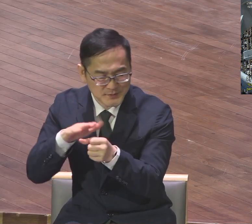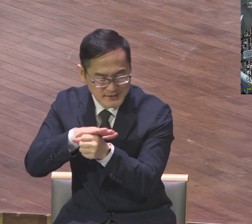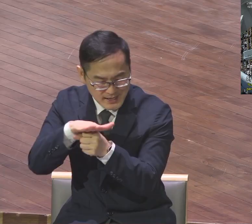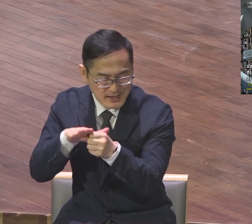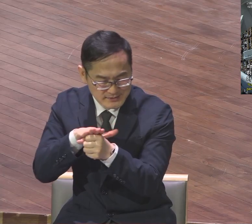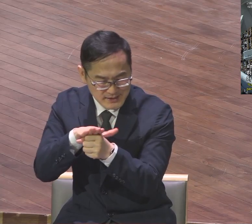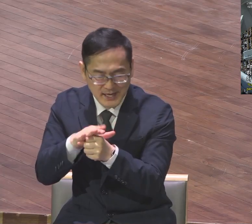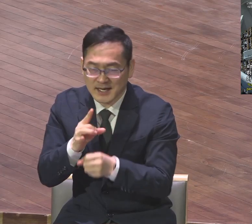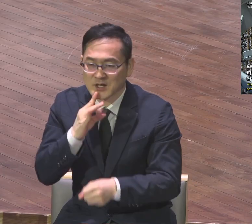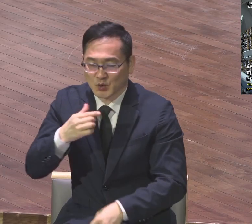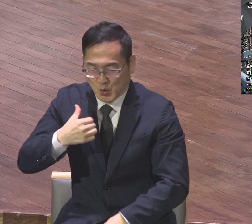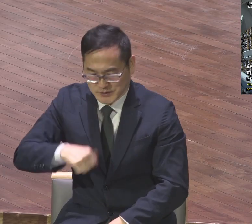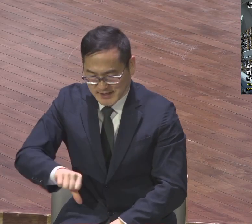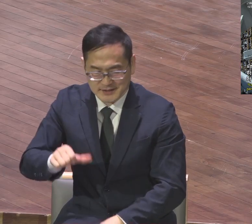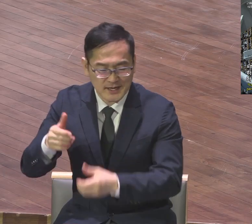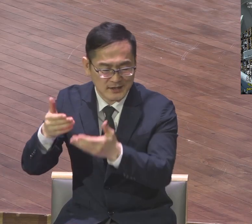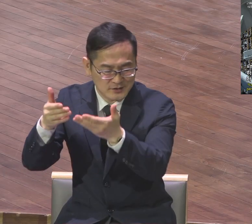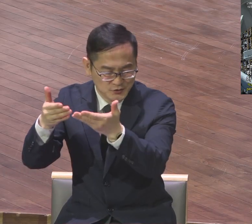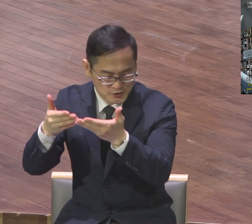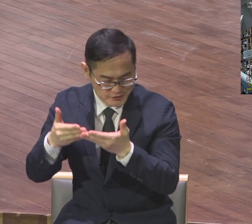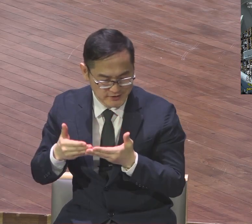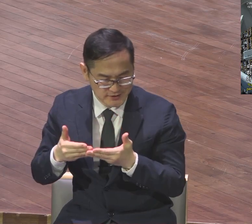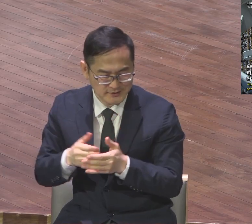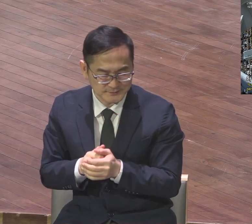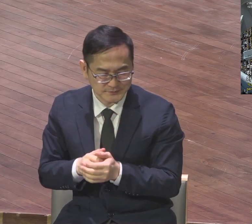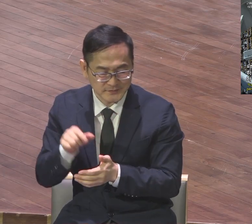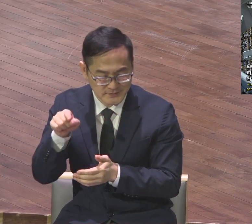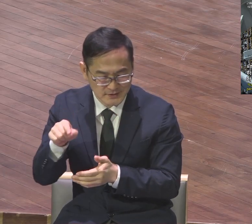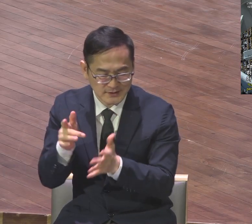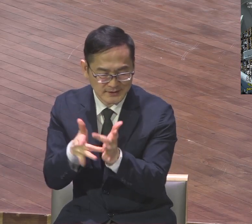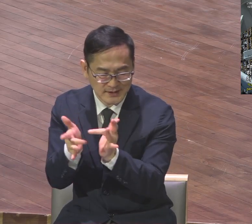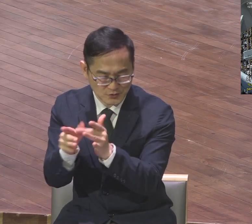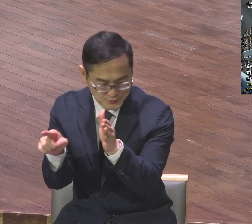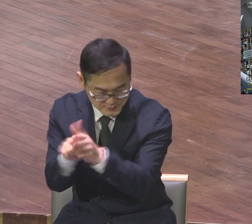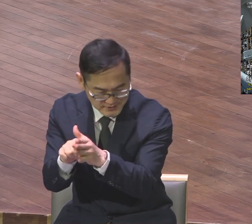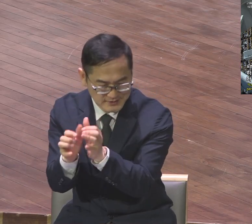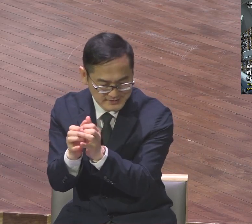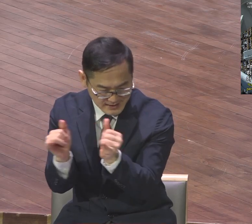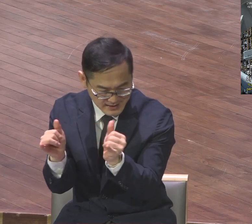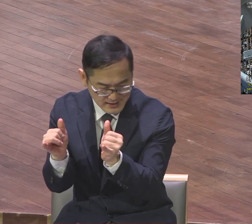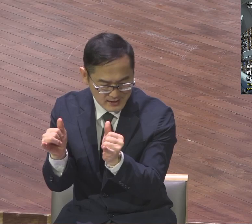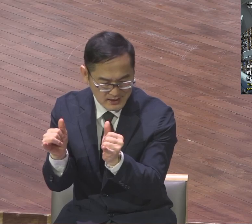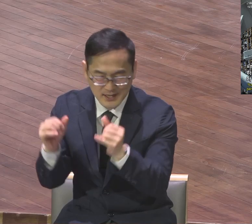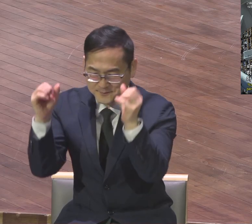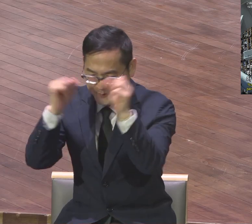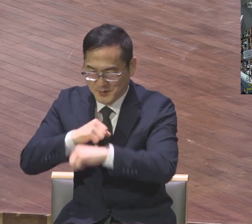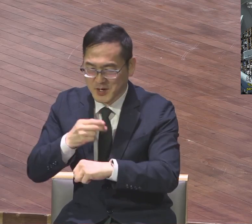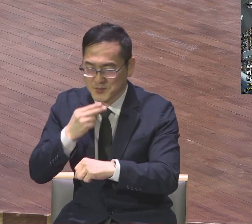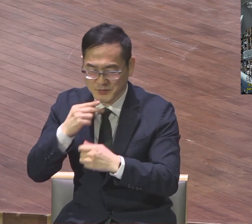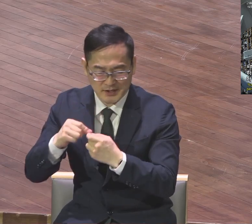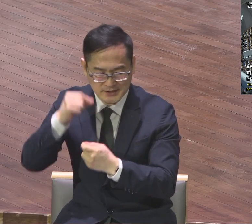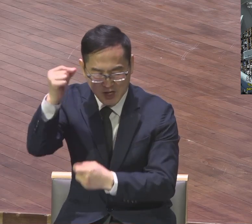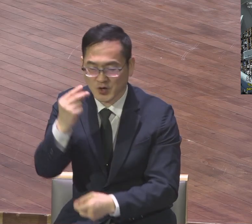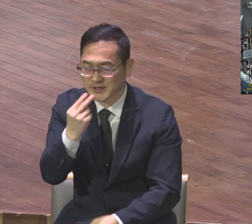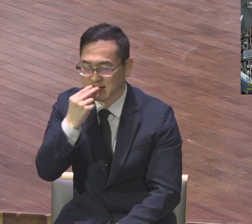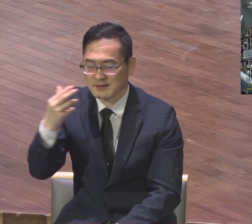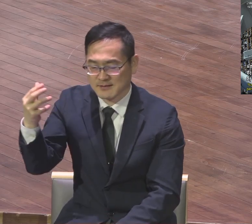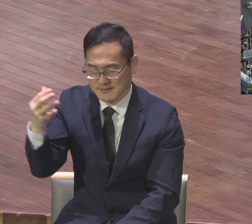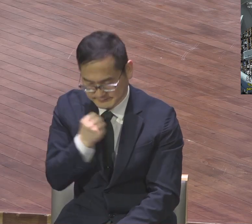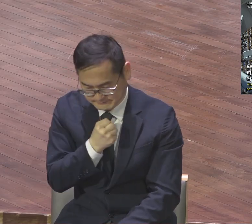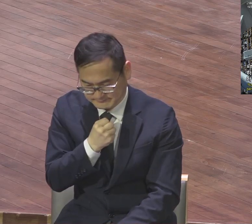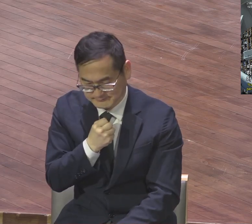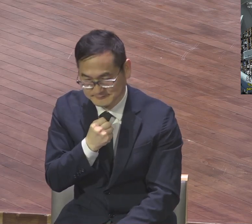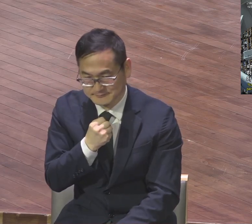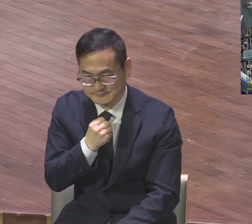이처럼 사랑하사 독생자를 주셨으니 이는 이를 믿는 자마다 멸망하지 아니하고 영생을